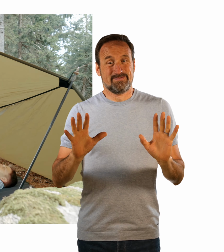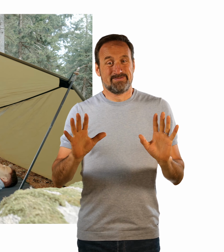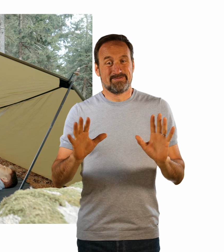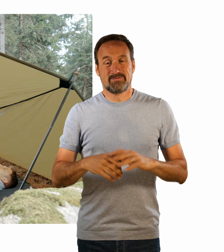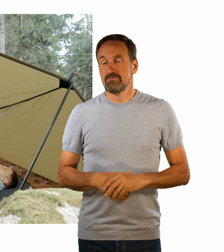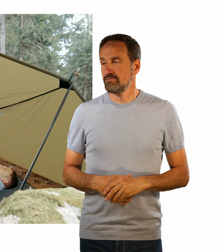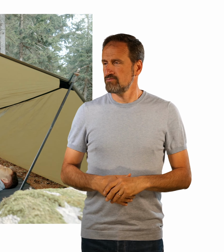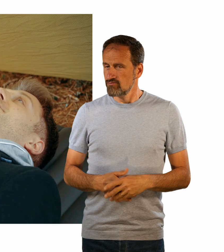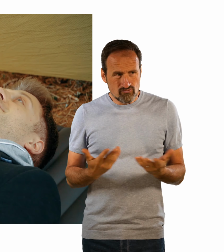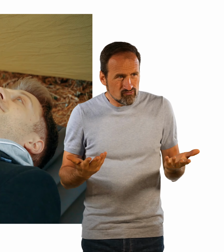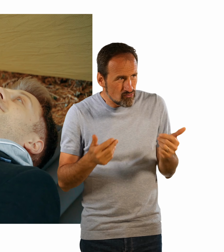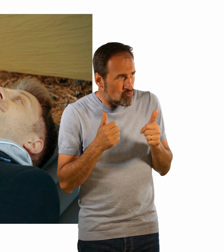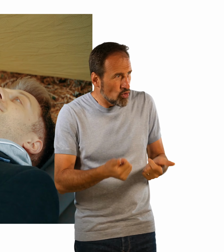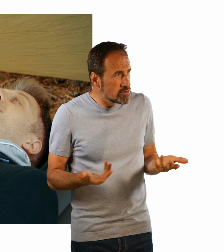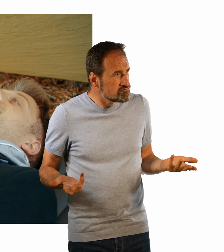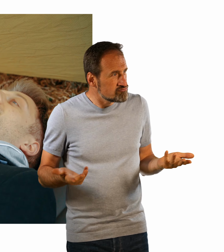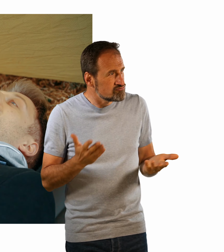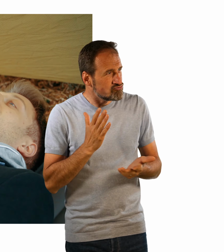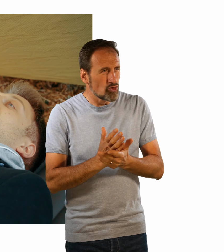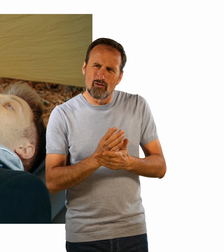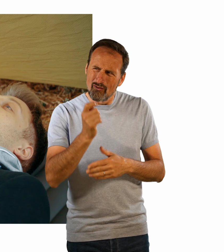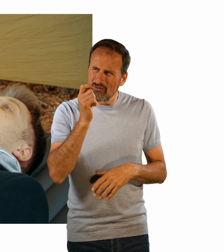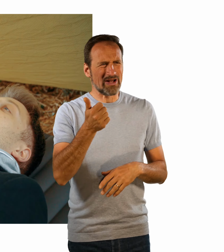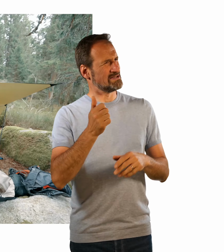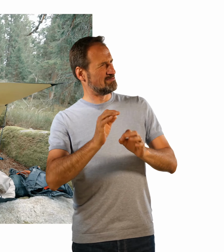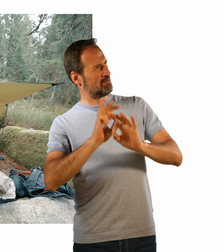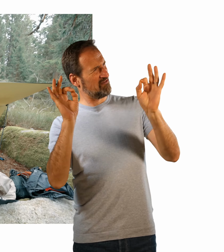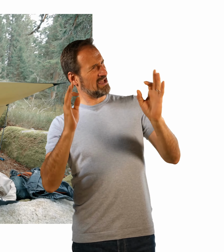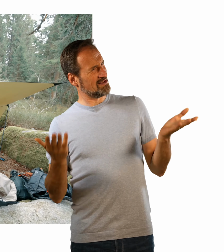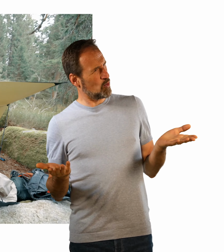Na ja, dann ist es doch schon nahezu perfekt.